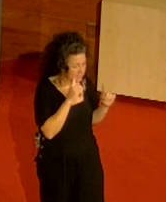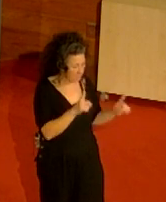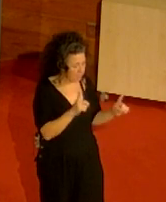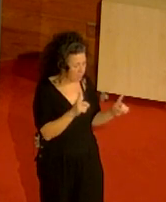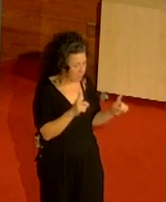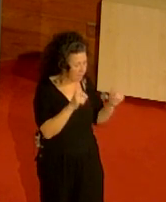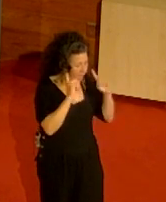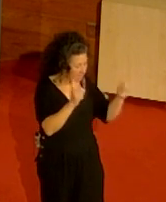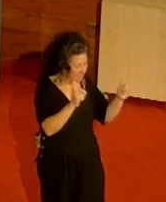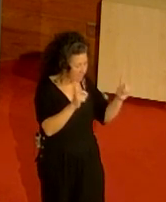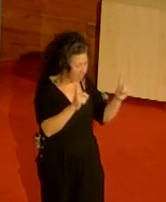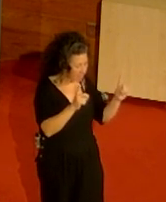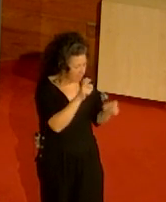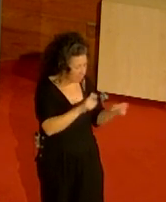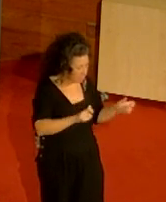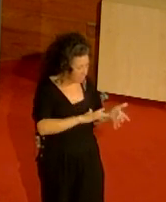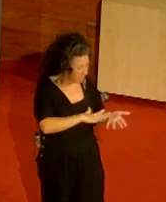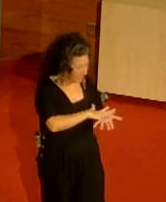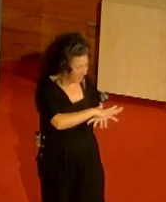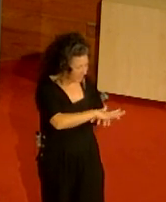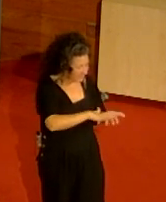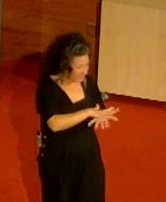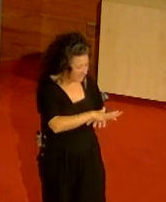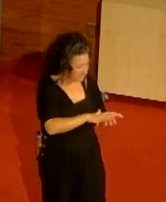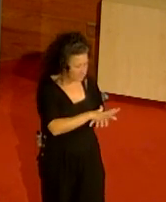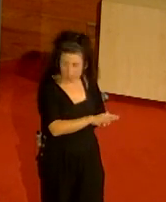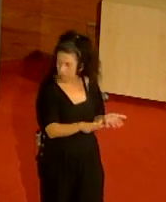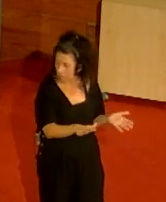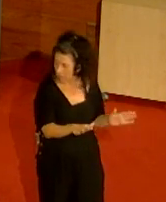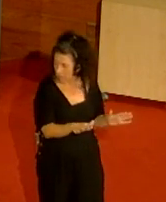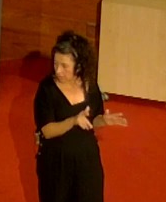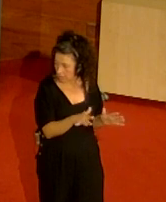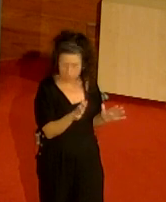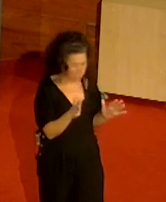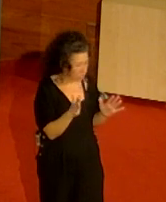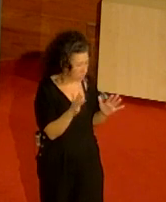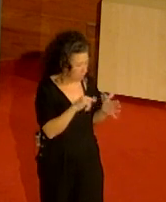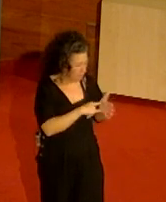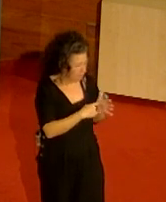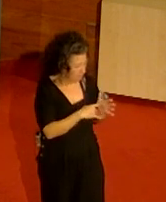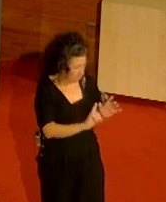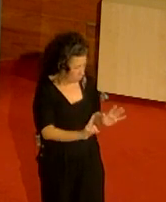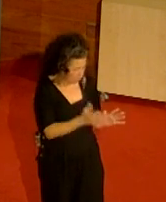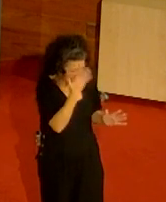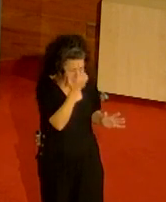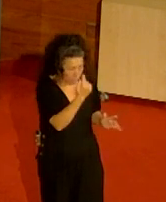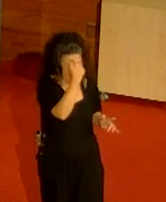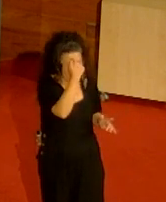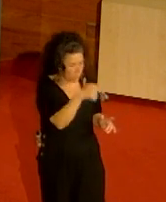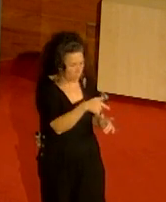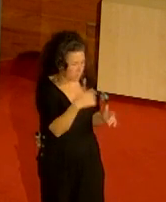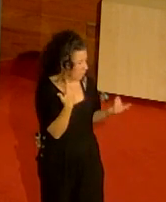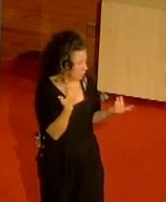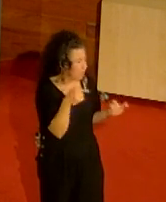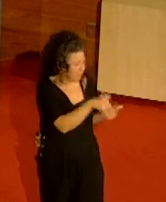Sin Fronteras. Es que lo vi ahí en... No estaba planeado esto, perdón, porque me estoy acordando, ¿no? Y realmente dije...